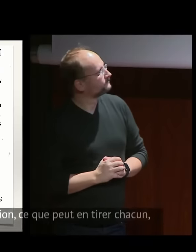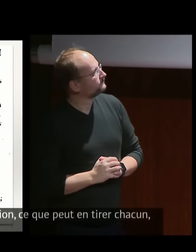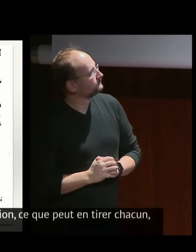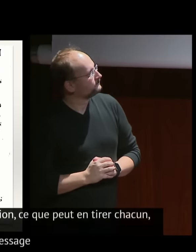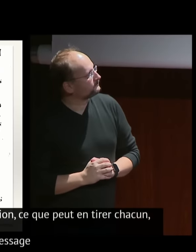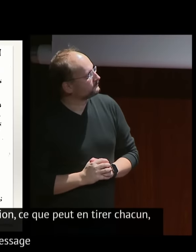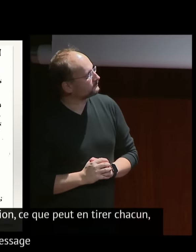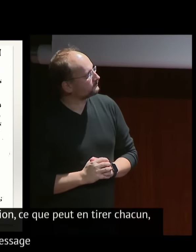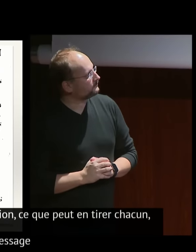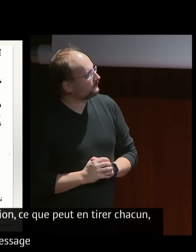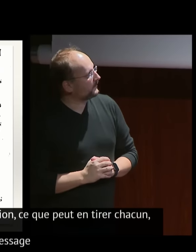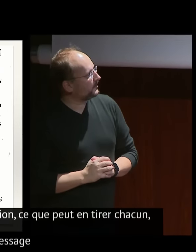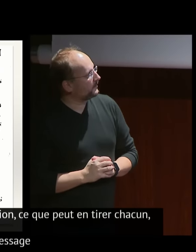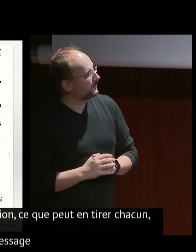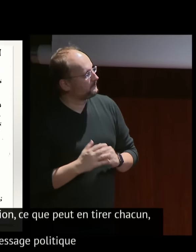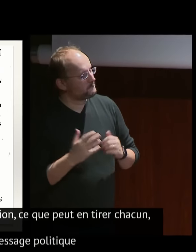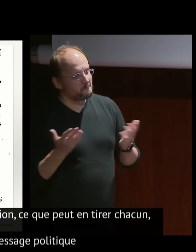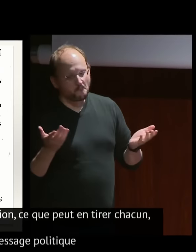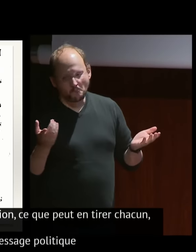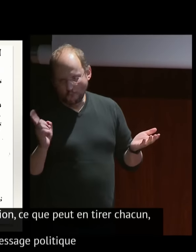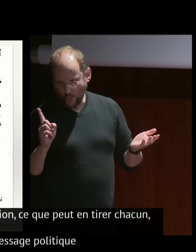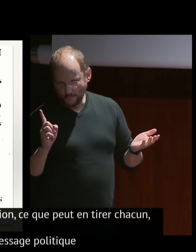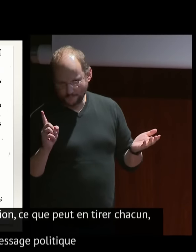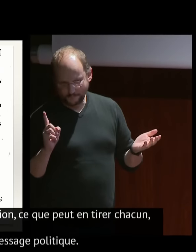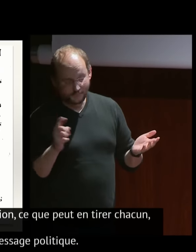passer Desloges à travers cet ouvrage.